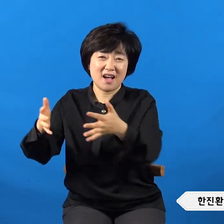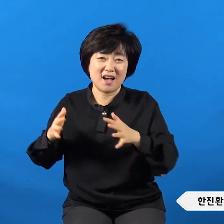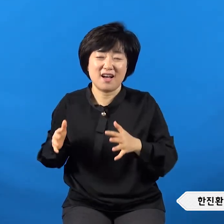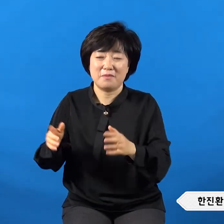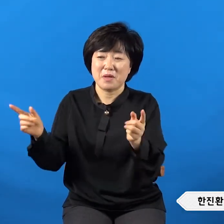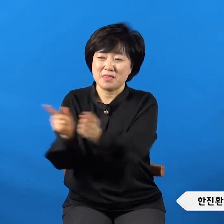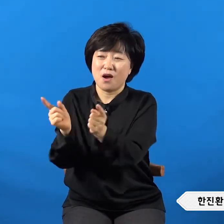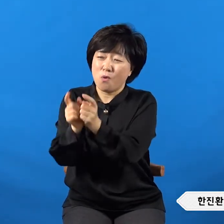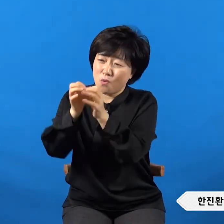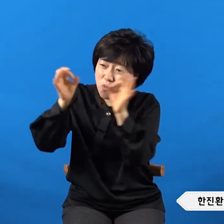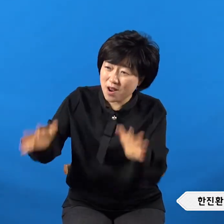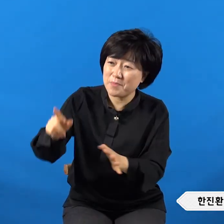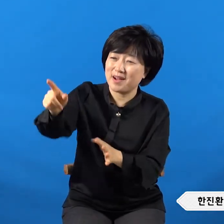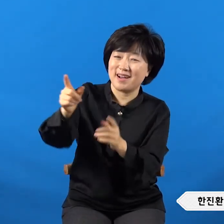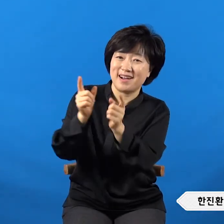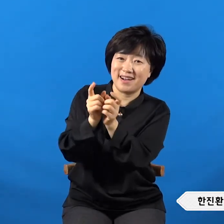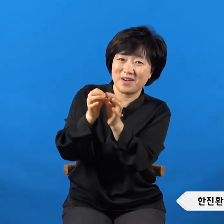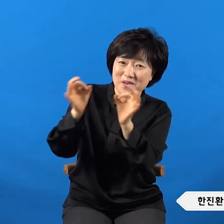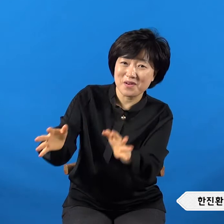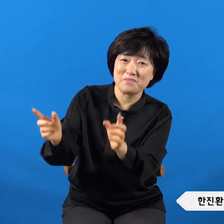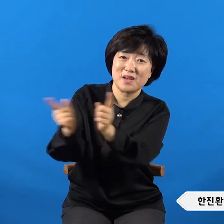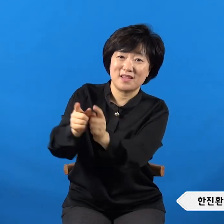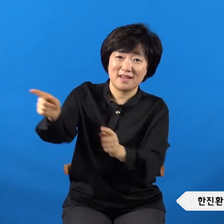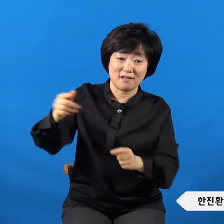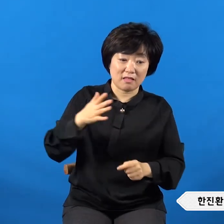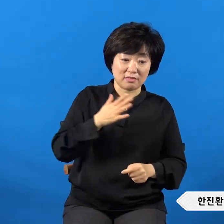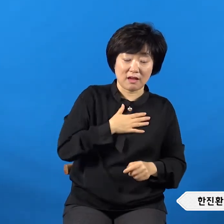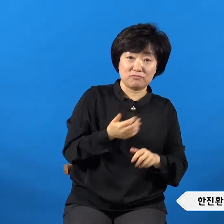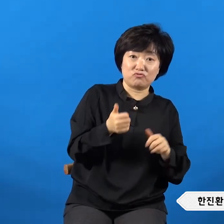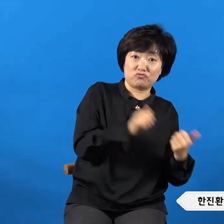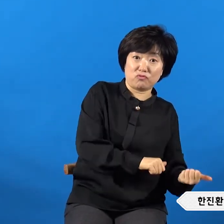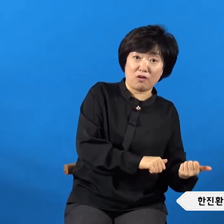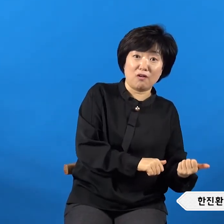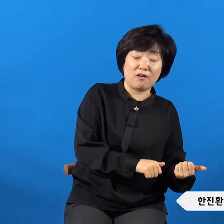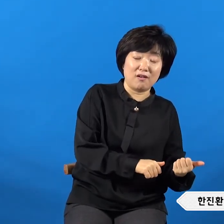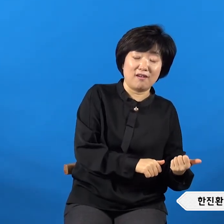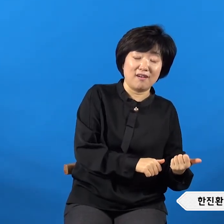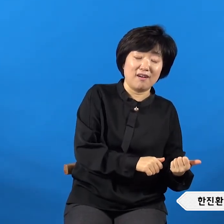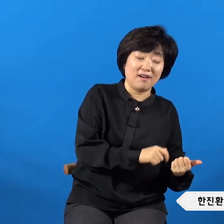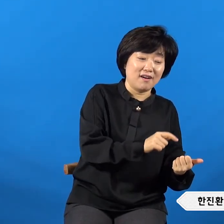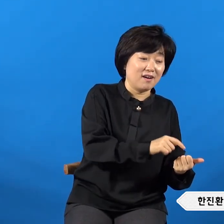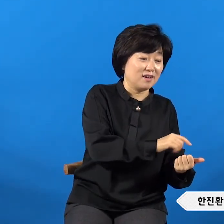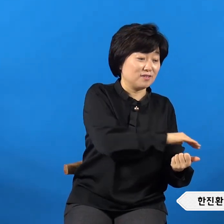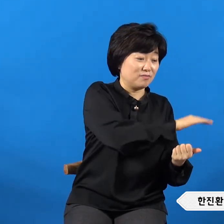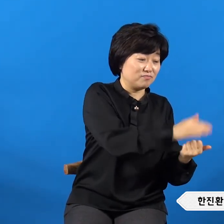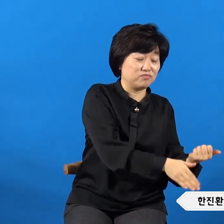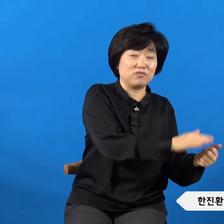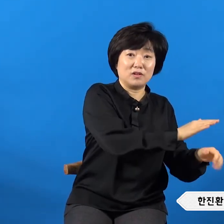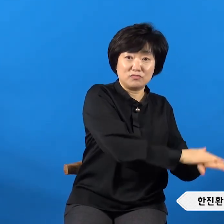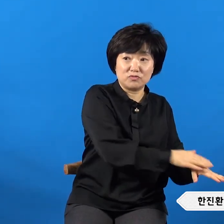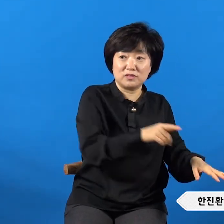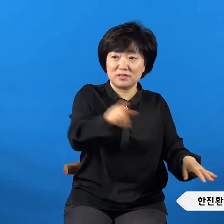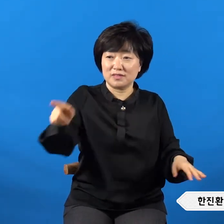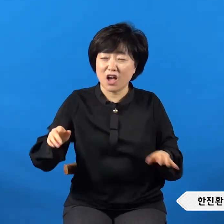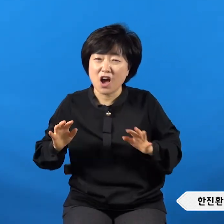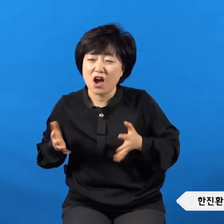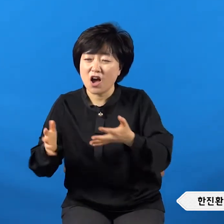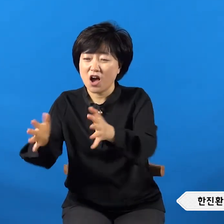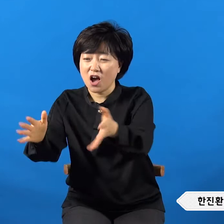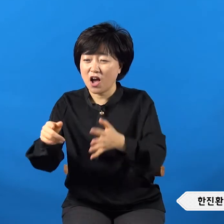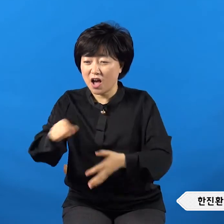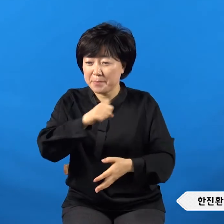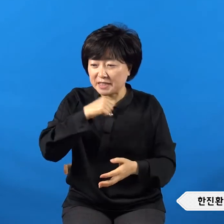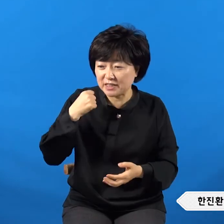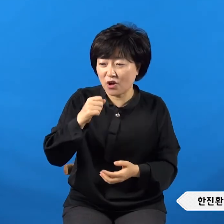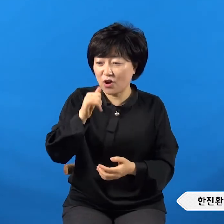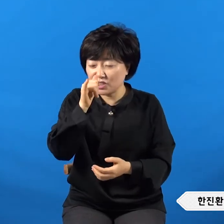마셔라 야단입니다. 나는 차가운 영안실에 누워있는데 자기들끼리 둘러앉아가지고 뭐 돼지 수육이 맛이 있니 없니,